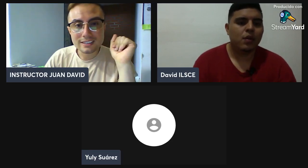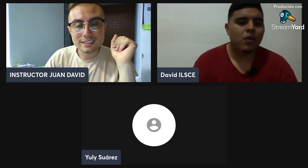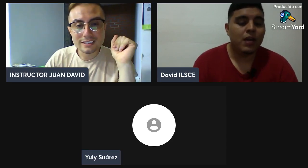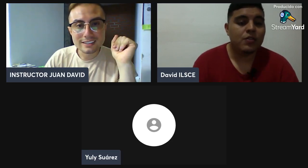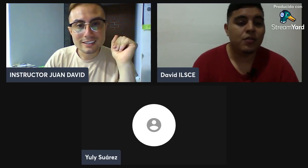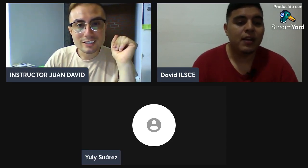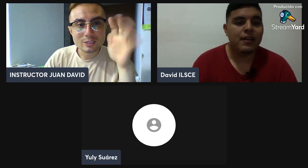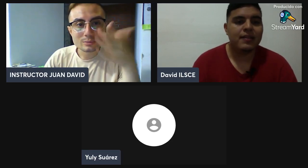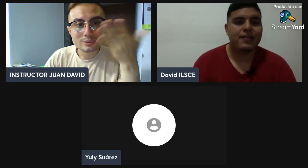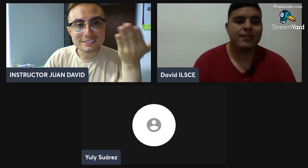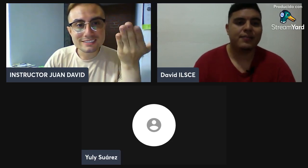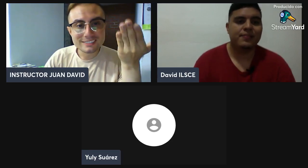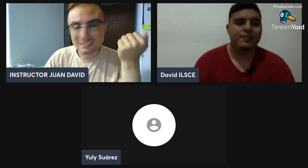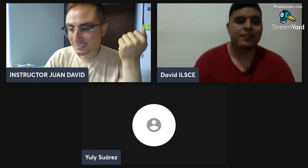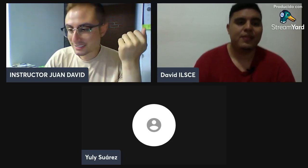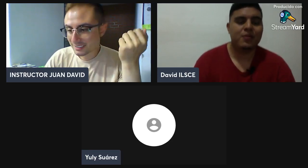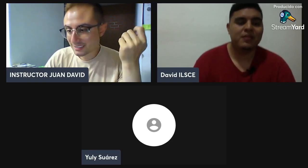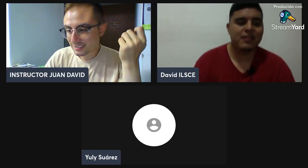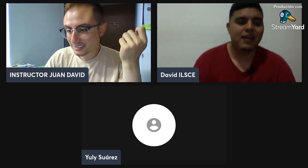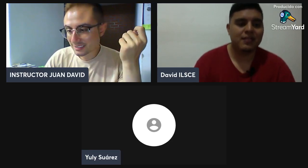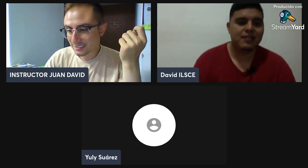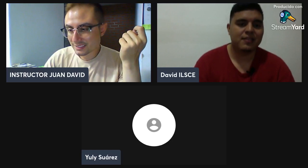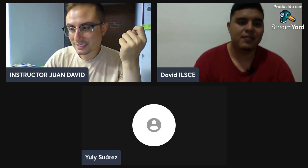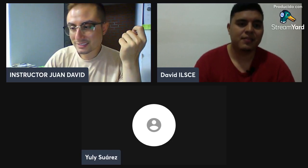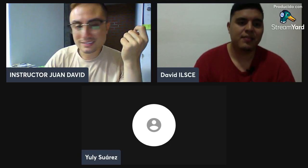Hola Julie, ¿cómo estás?